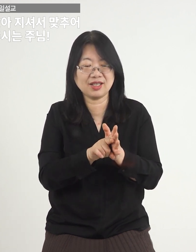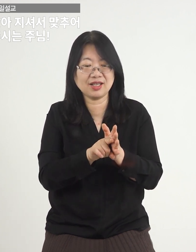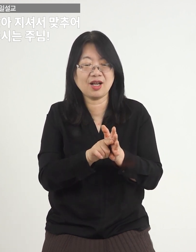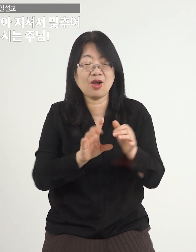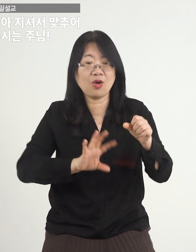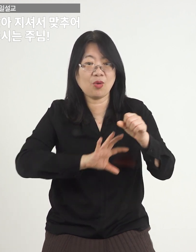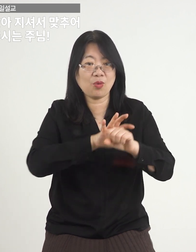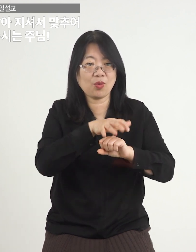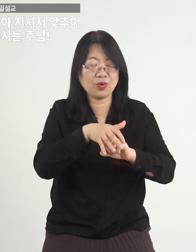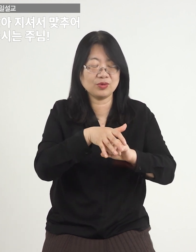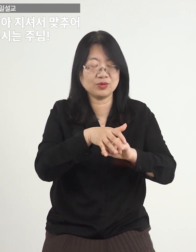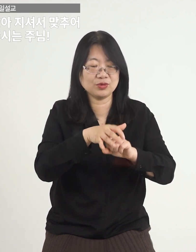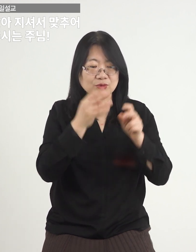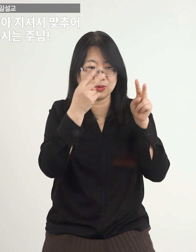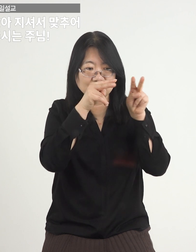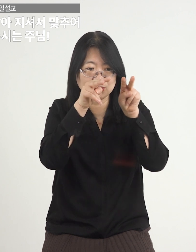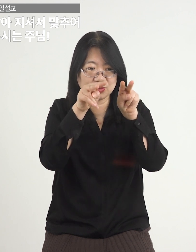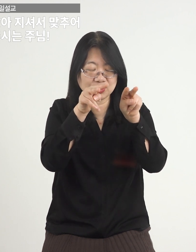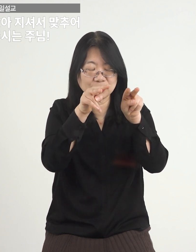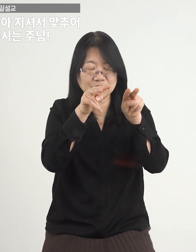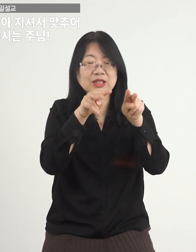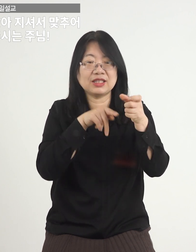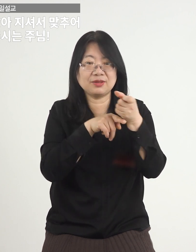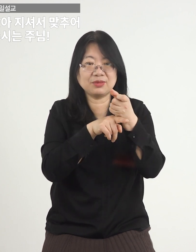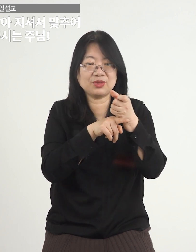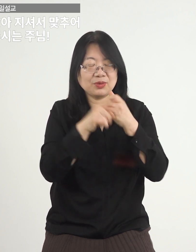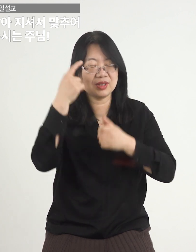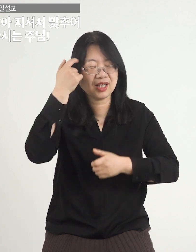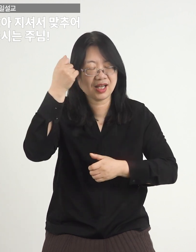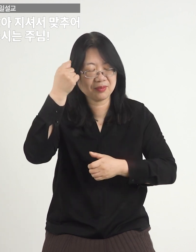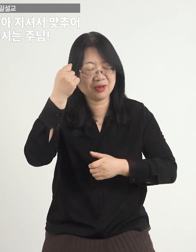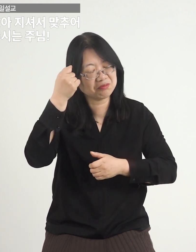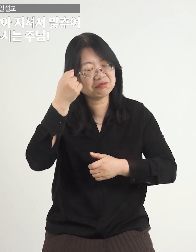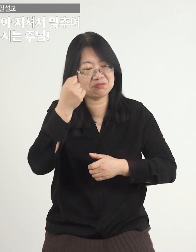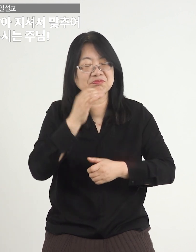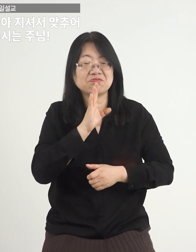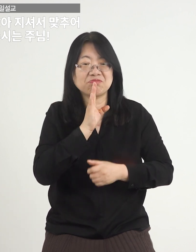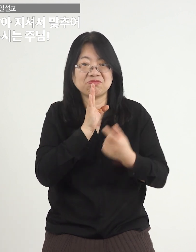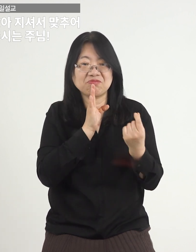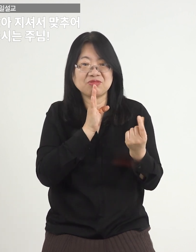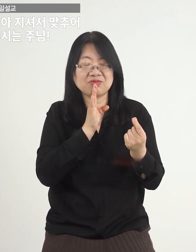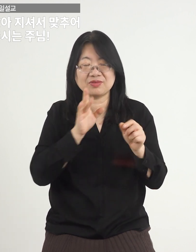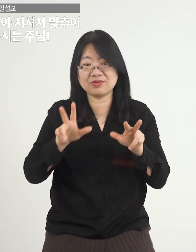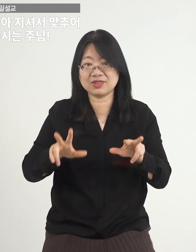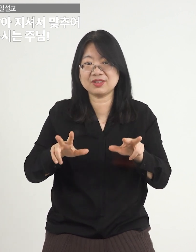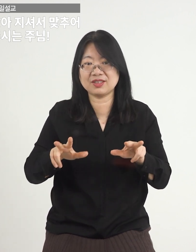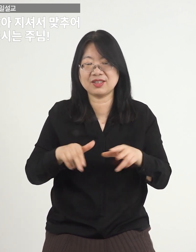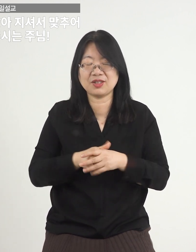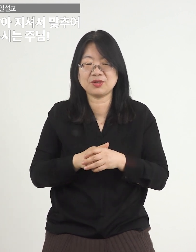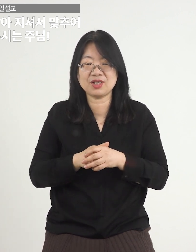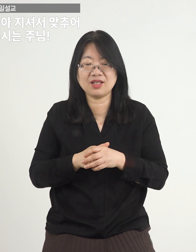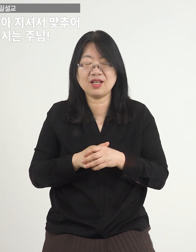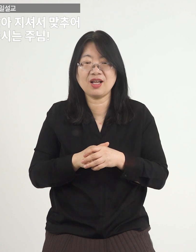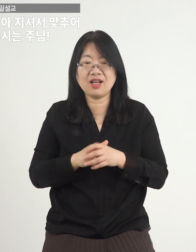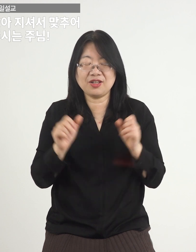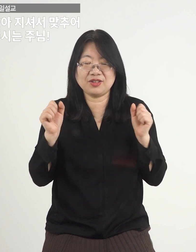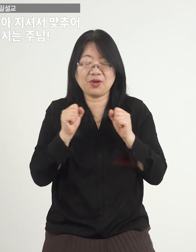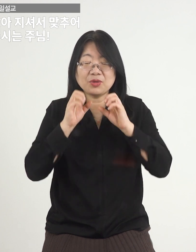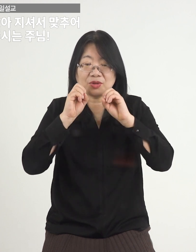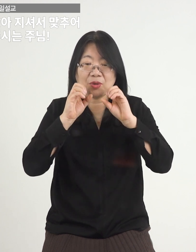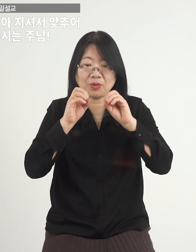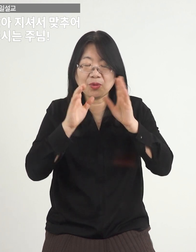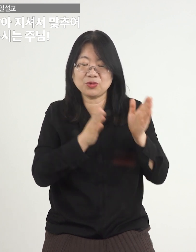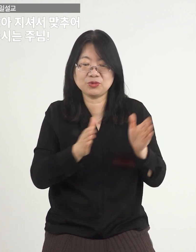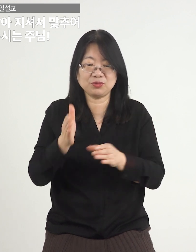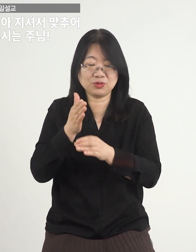이해를 하면 맞을 것 같아요. 우리가 이제 겨울 선교를 앞두고